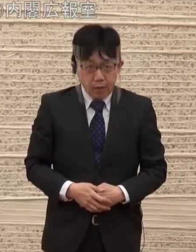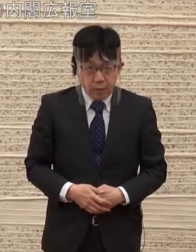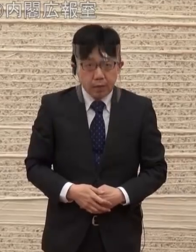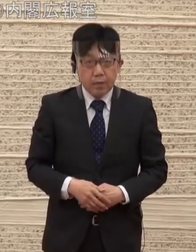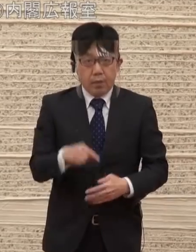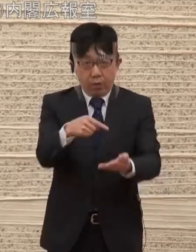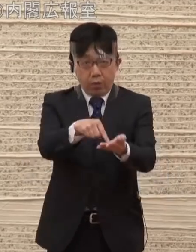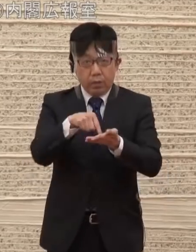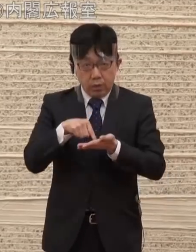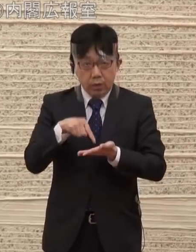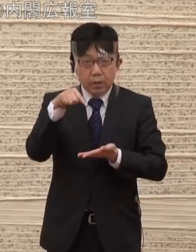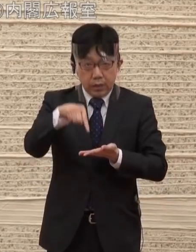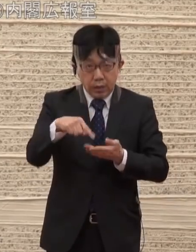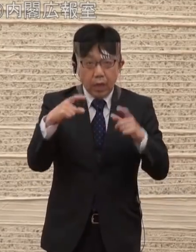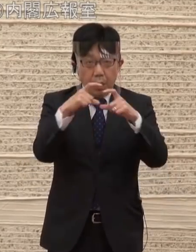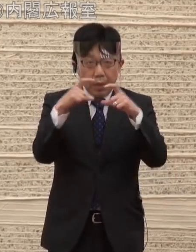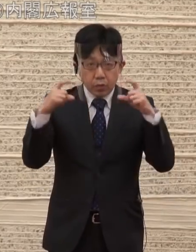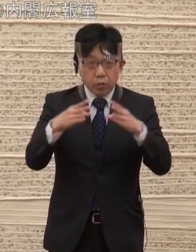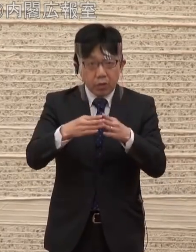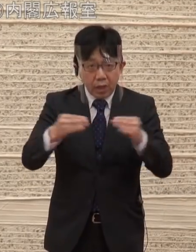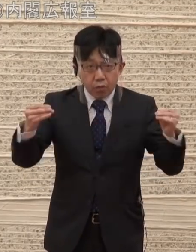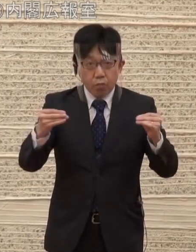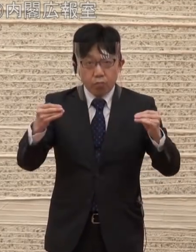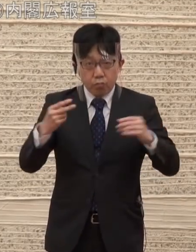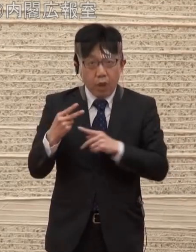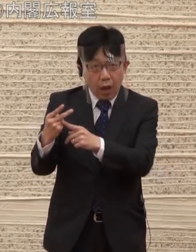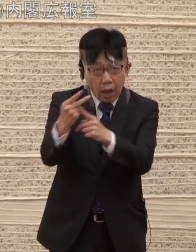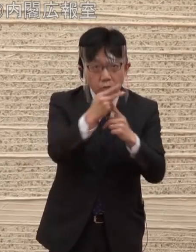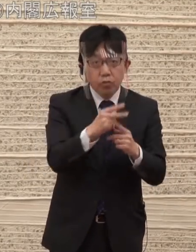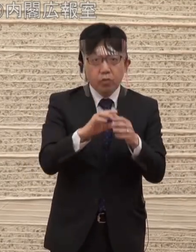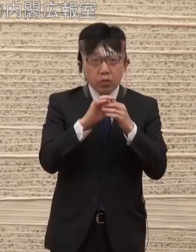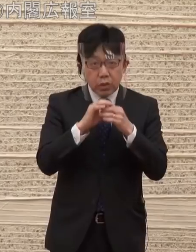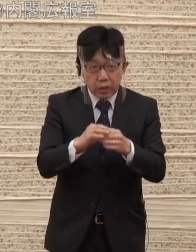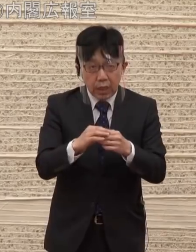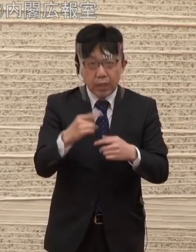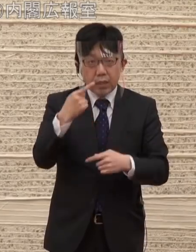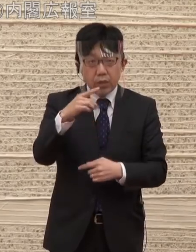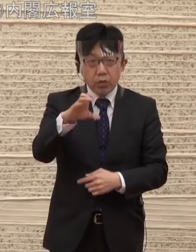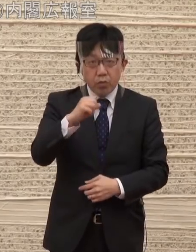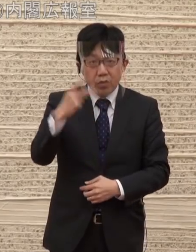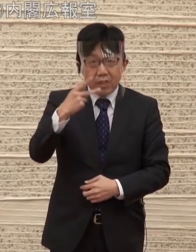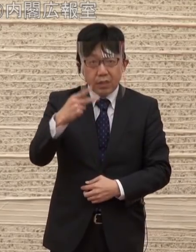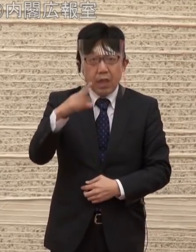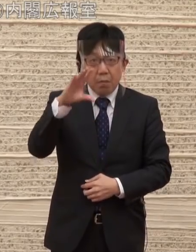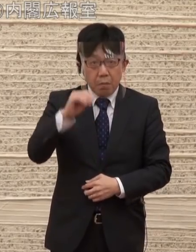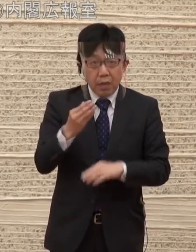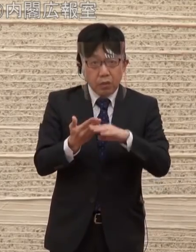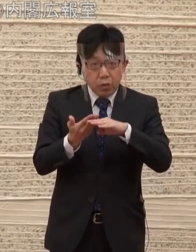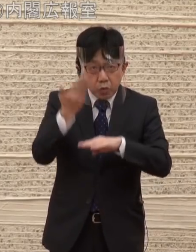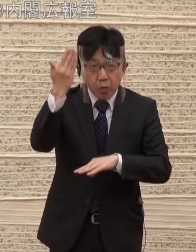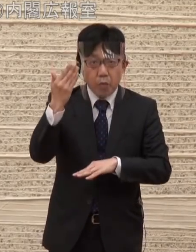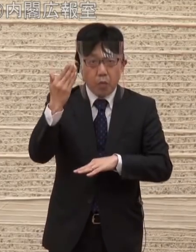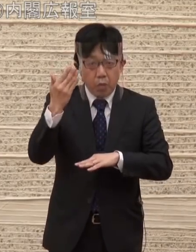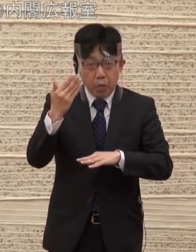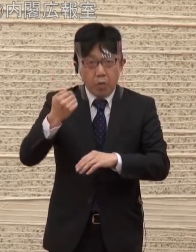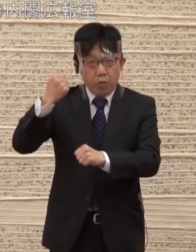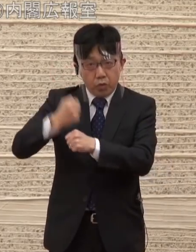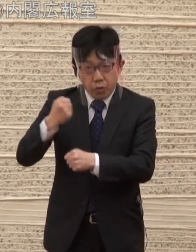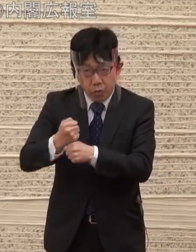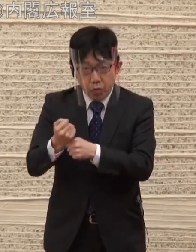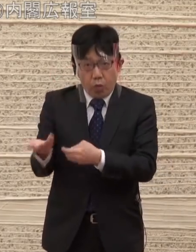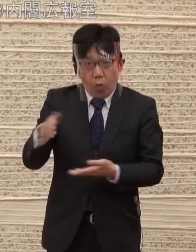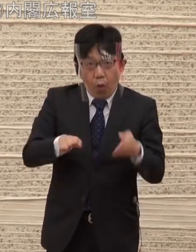マスク全戸配布についてはですね中国2000万枚を上回るマスクの製造やあるいは